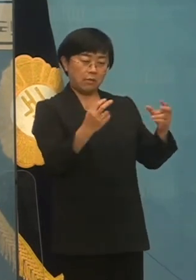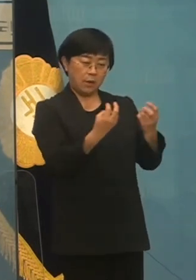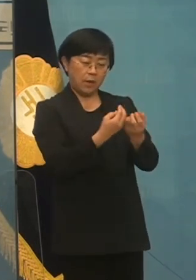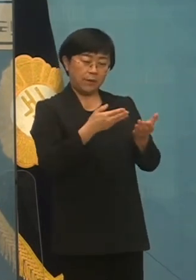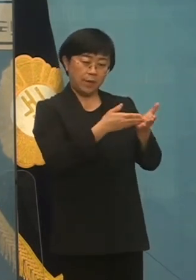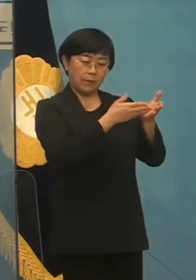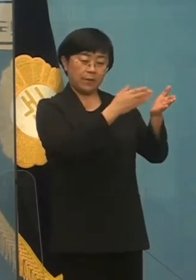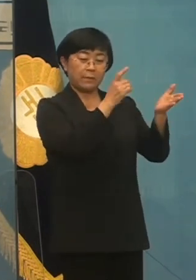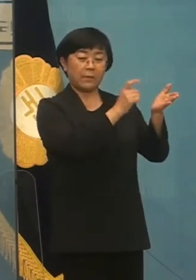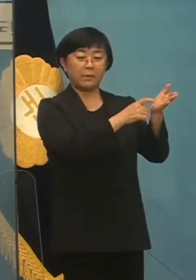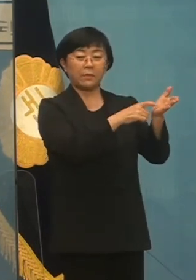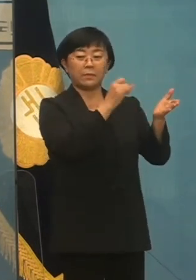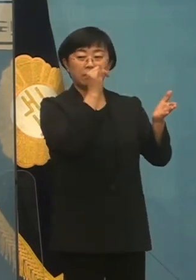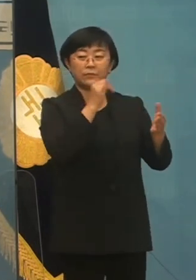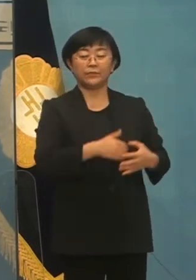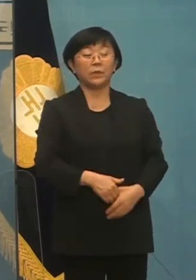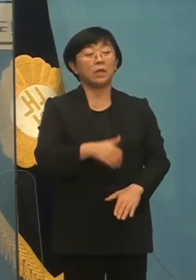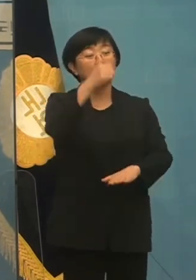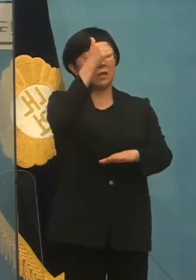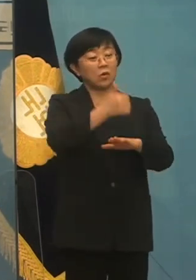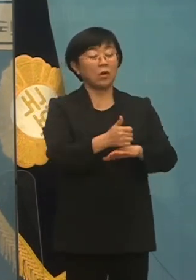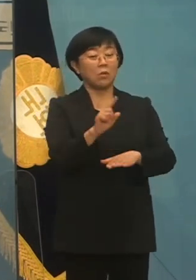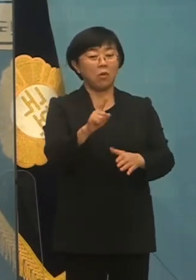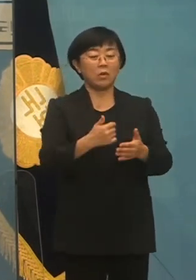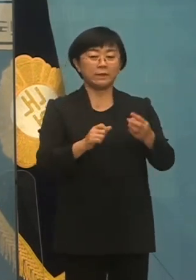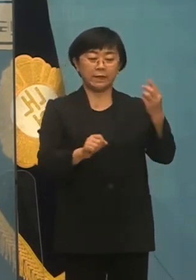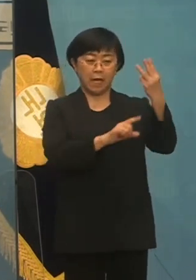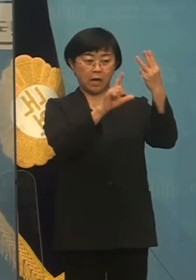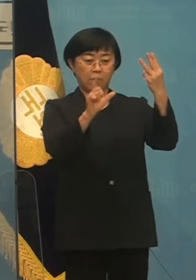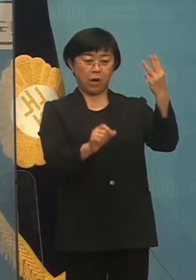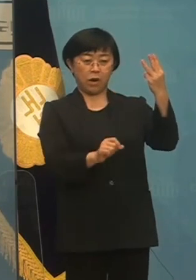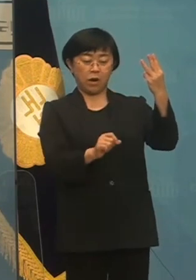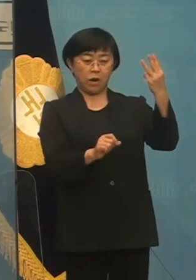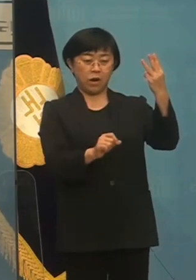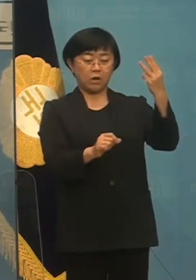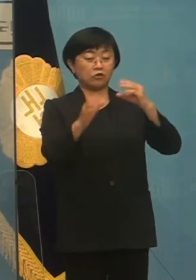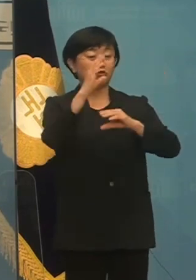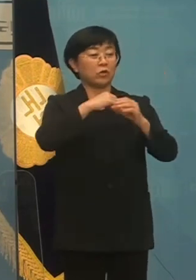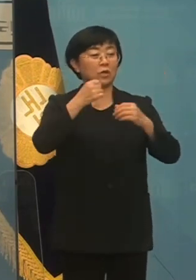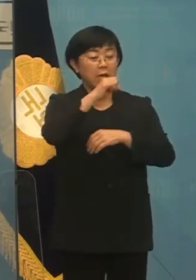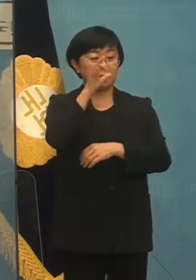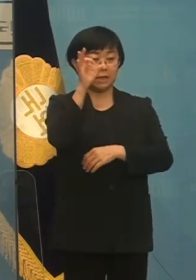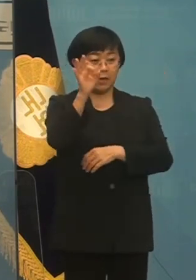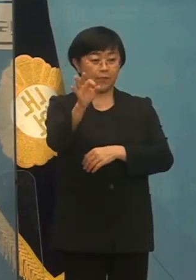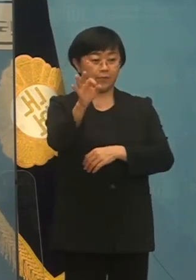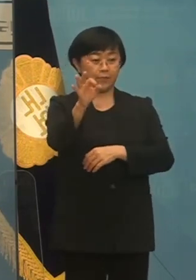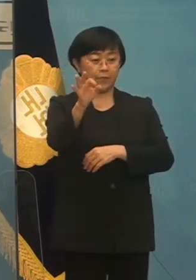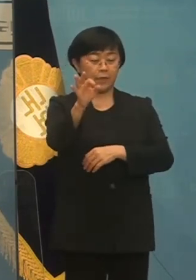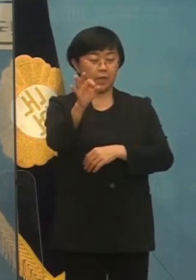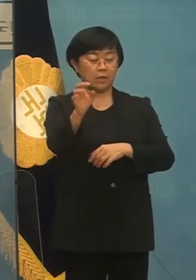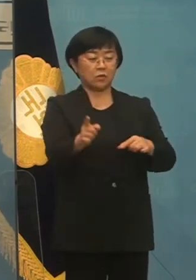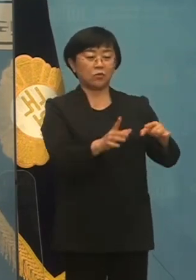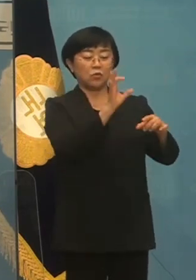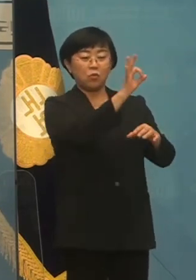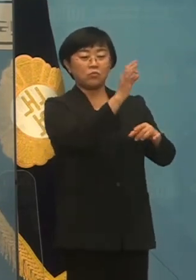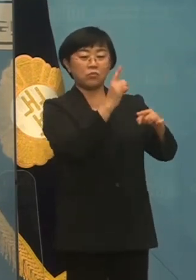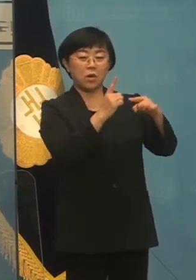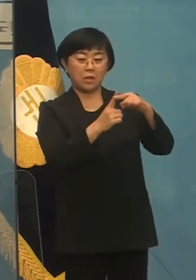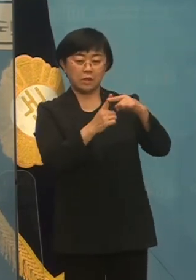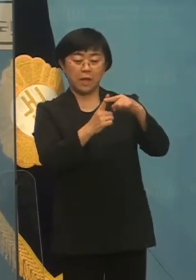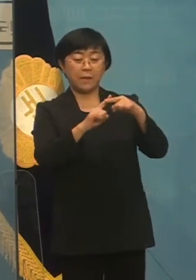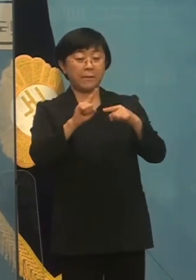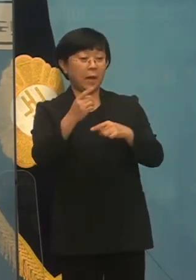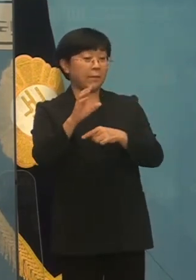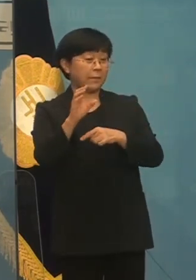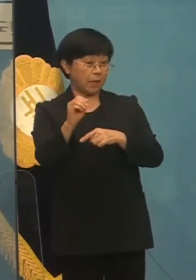왔습니다. 그래서 얻은 결과는 지난 3월 추경 당시 버팀목 자금 플러스에 겨우 100만